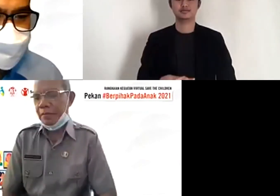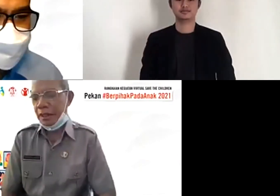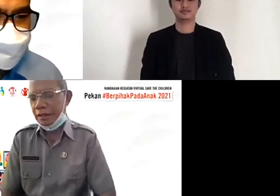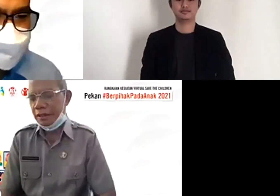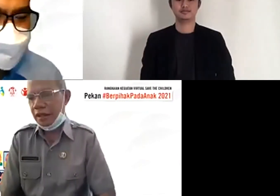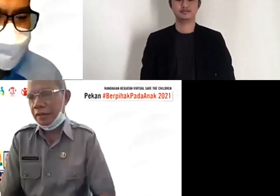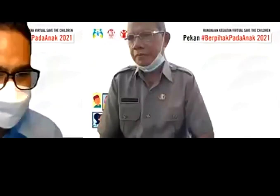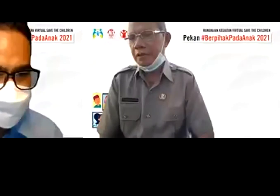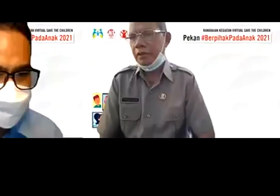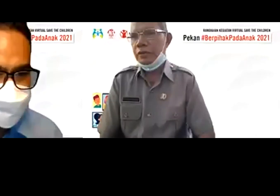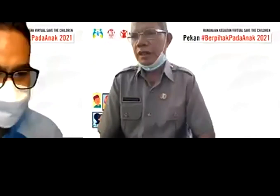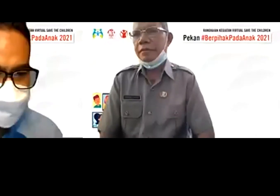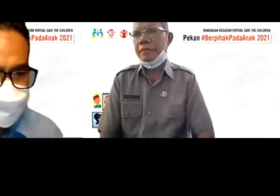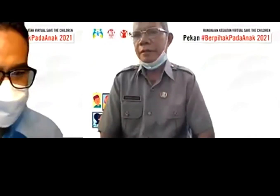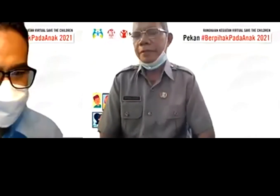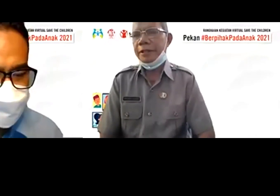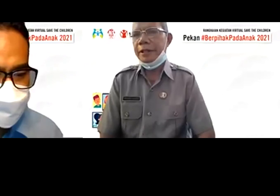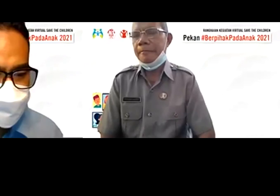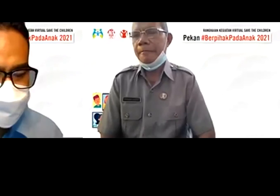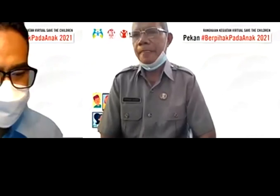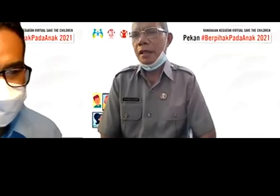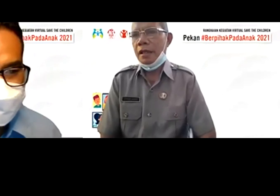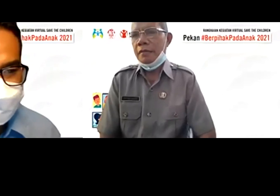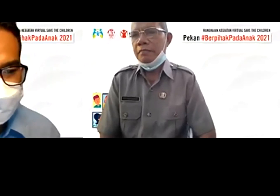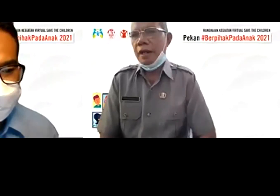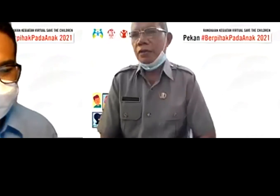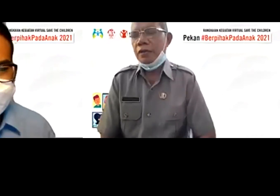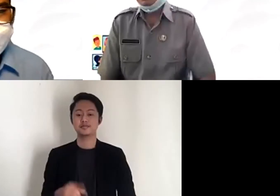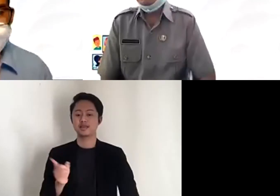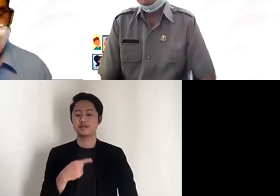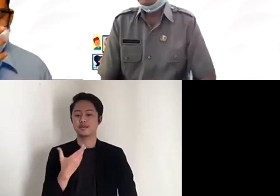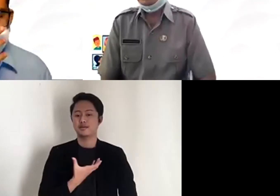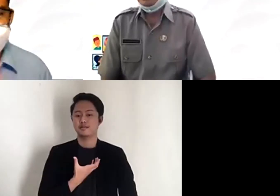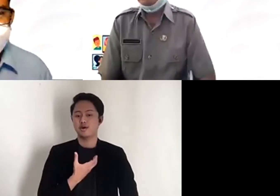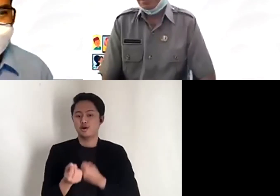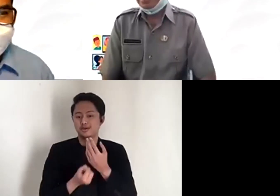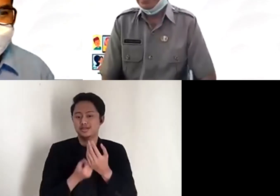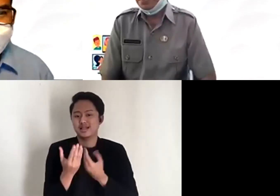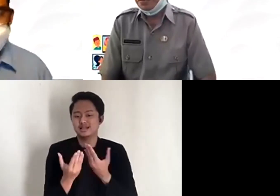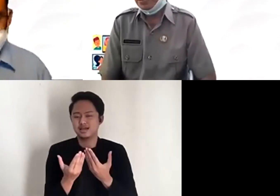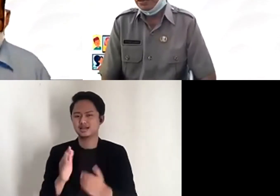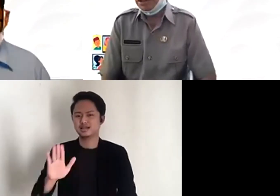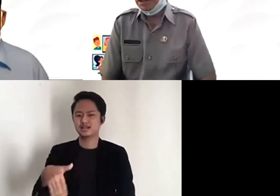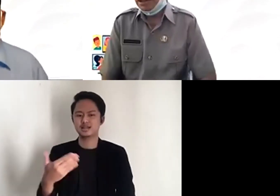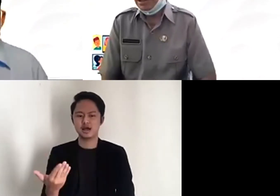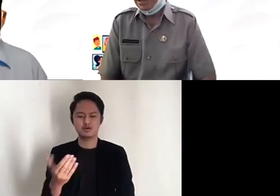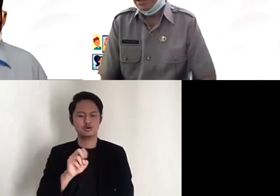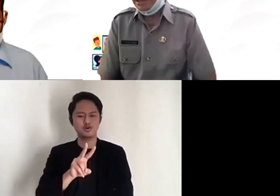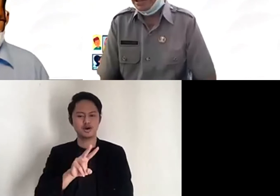Kalau perkembangannya sekarang perlu kami menyampaikan bahwa untuk tahun 2020